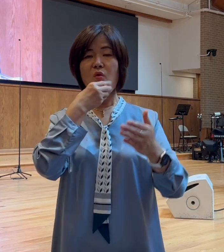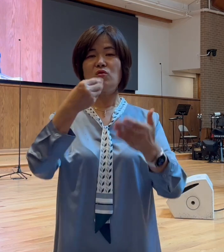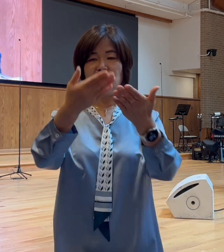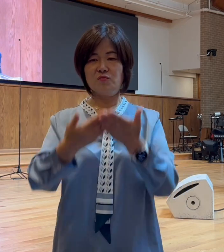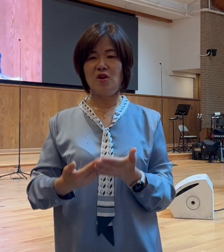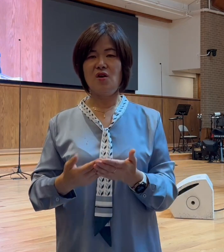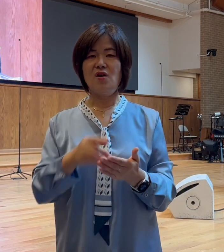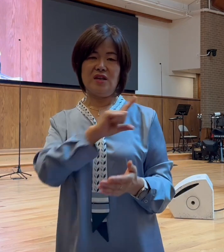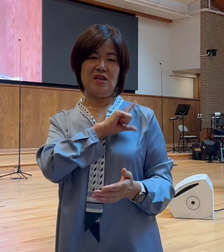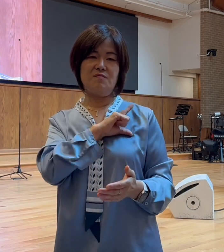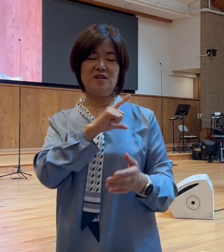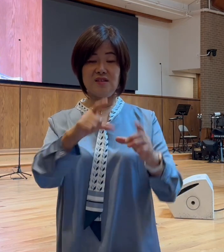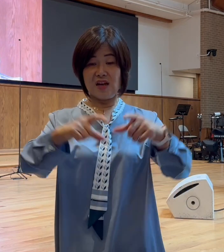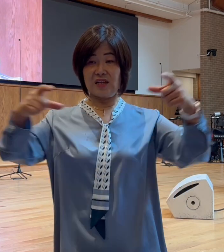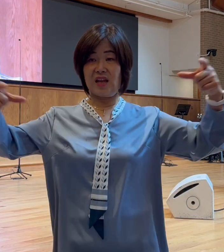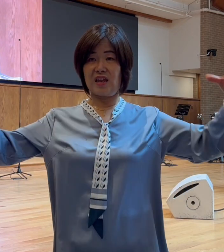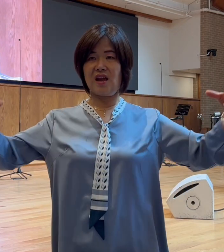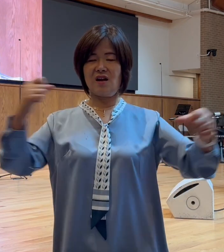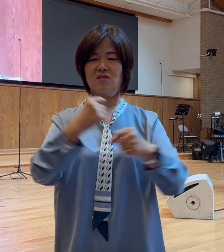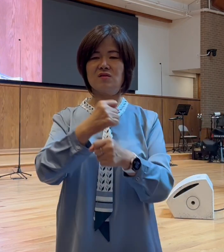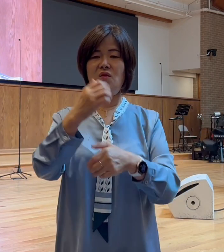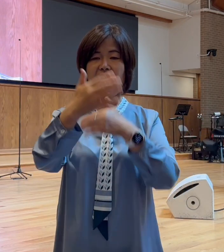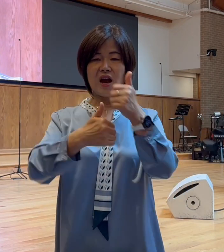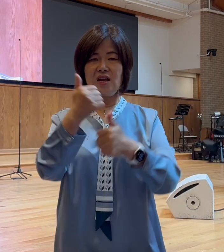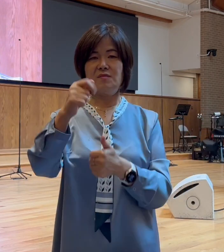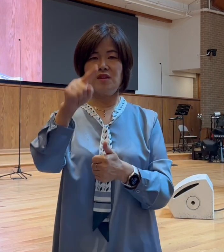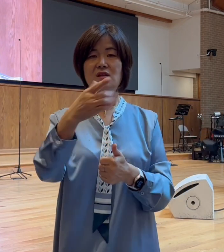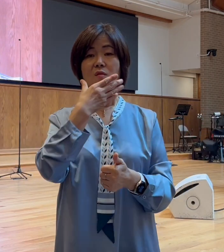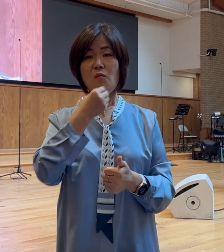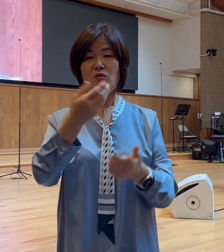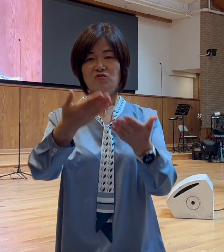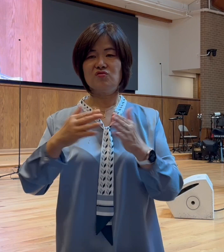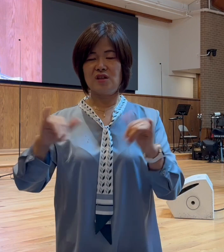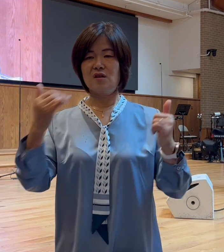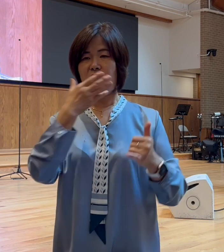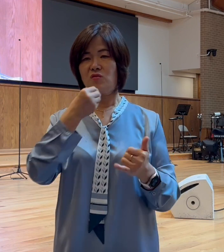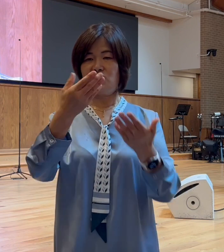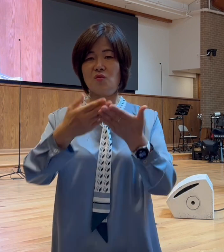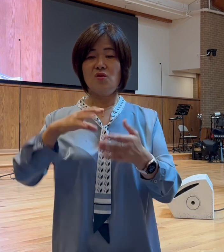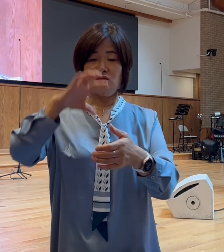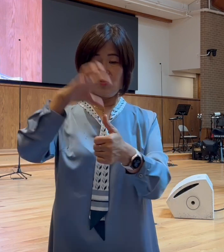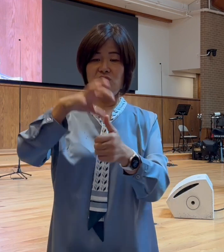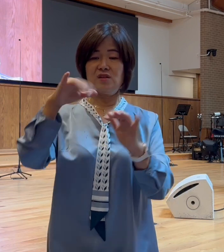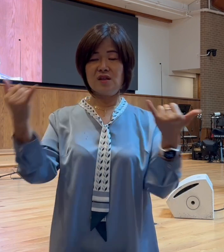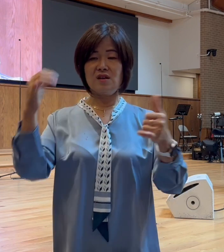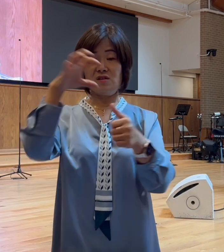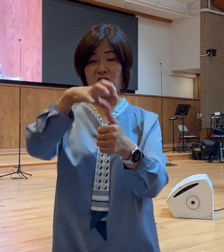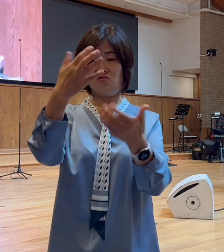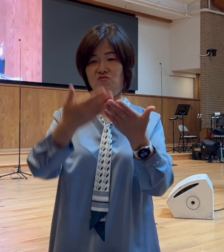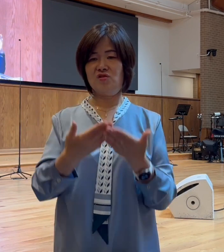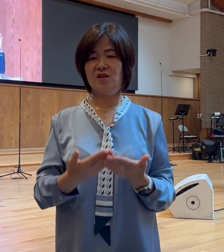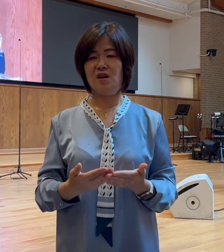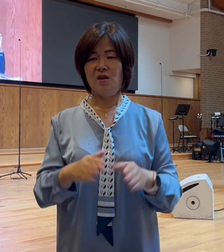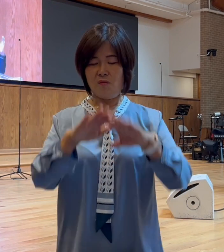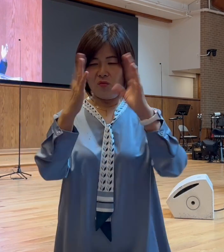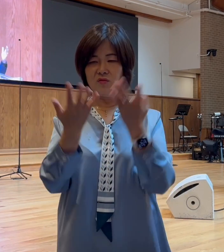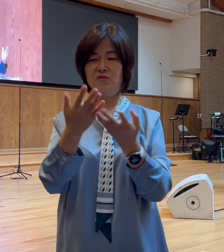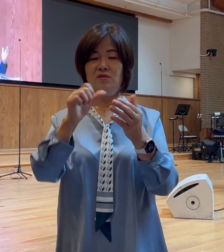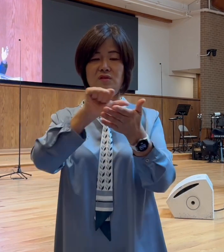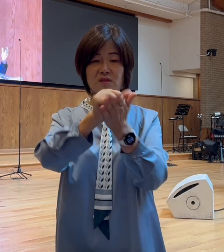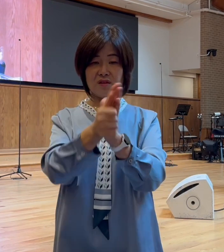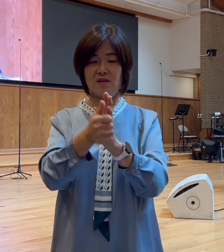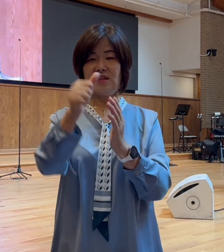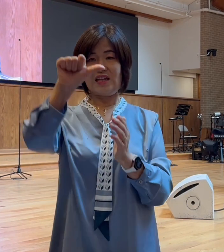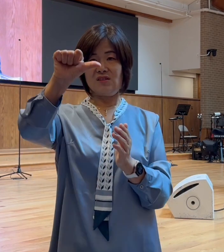내가 내 이름을 창대케 할 것이고, 내가 너를 복주는 자를 복줄 것이며, 내가 너를 저주하는 자를 저주하리라. 이게 총